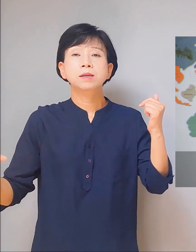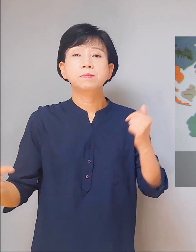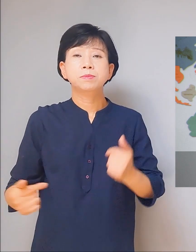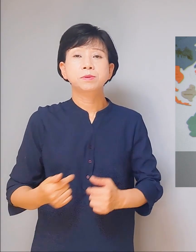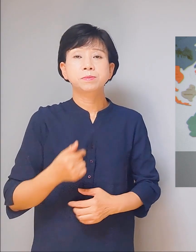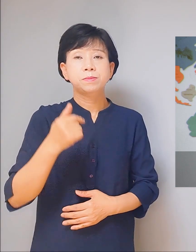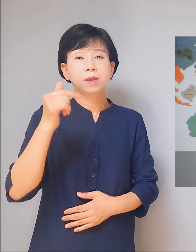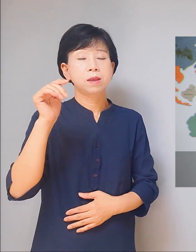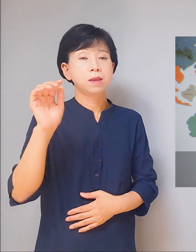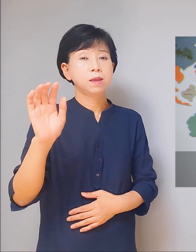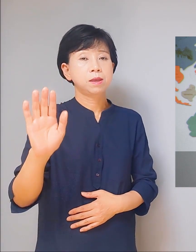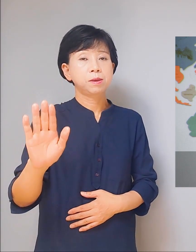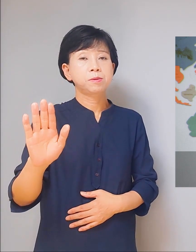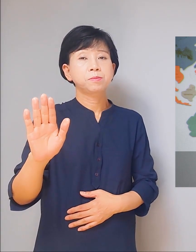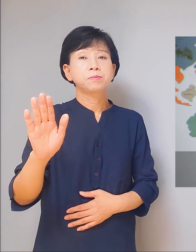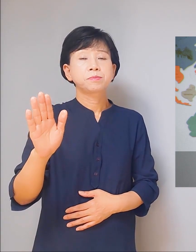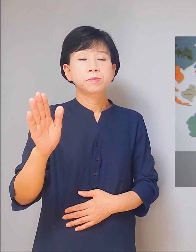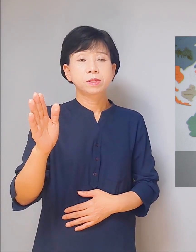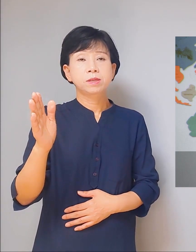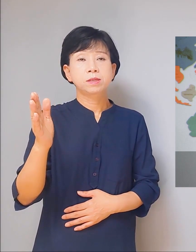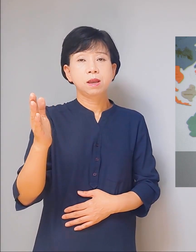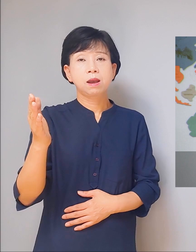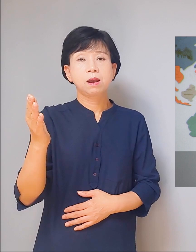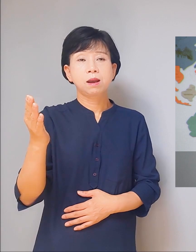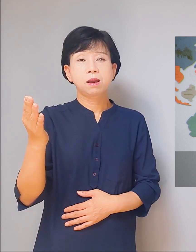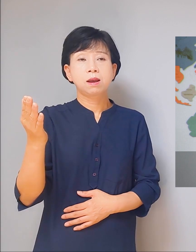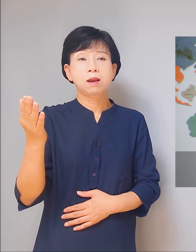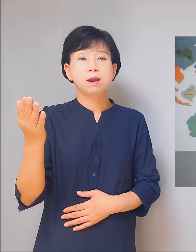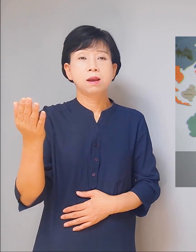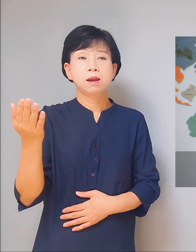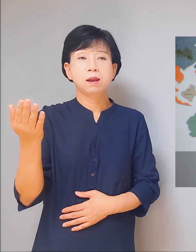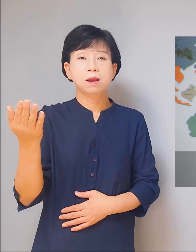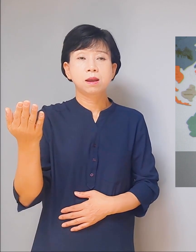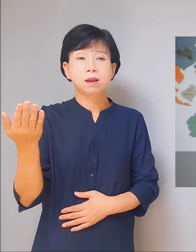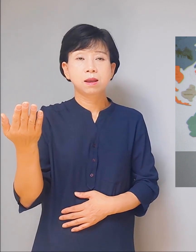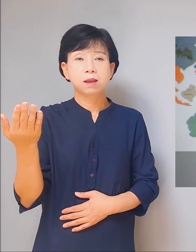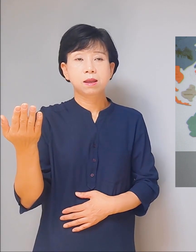예배드림이 기쁨 됩니다.